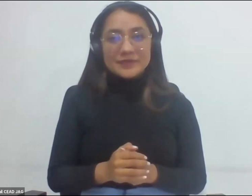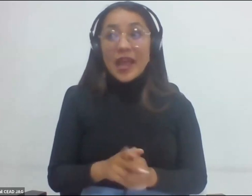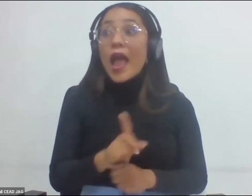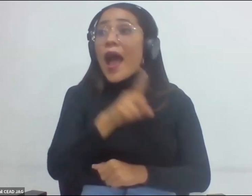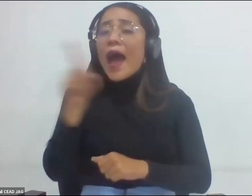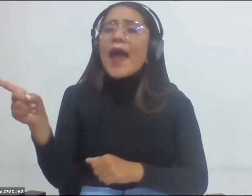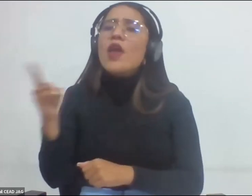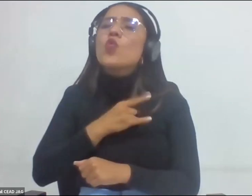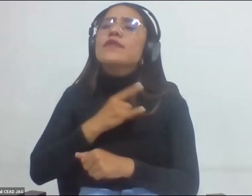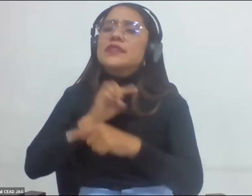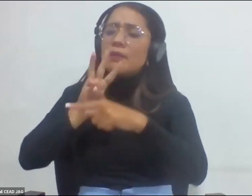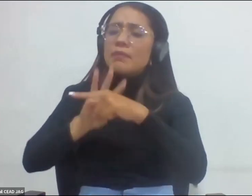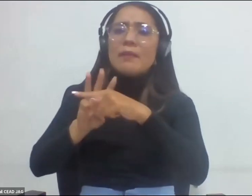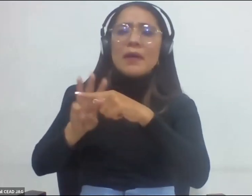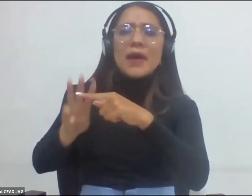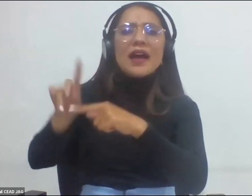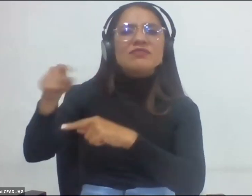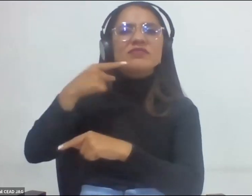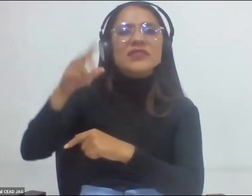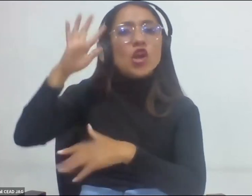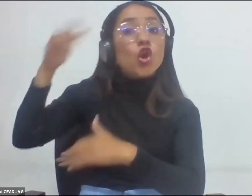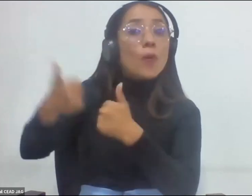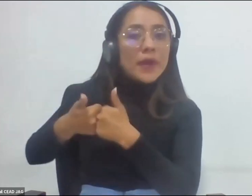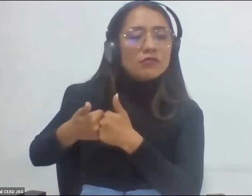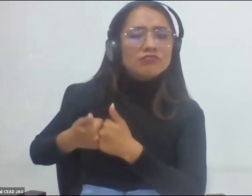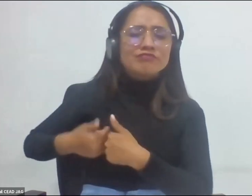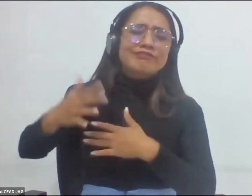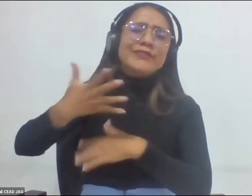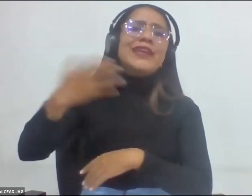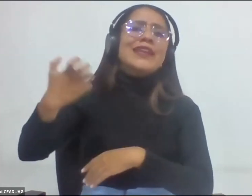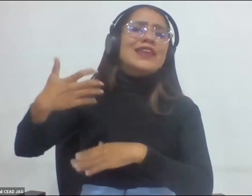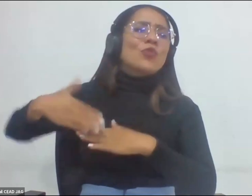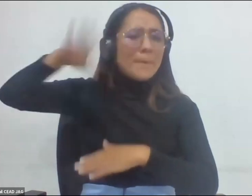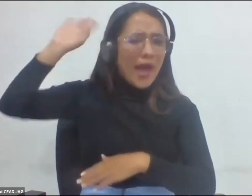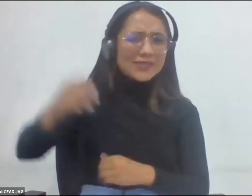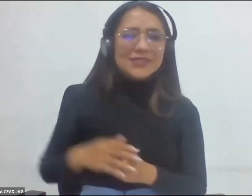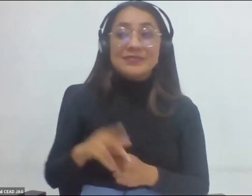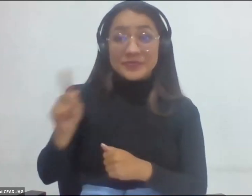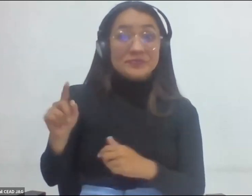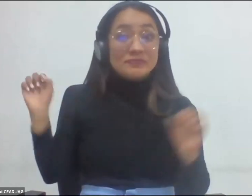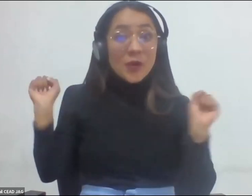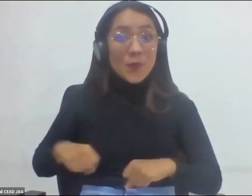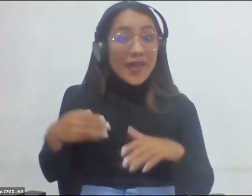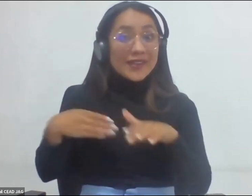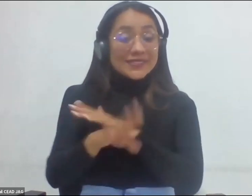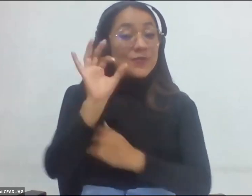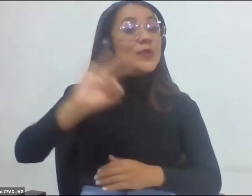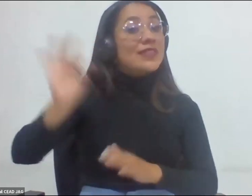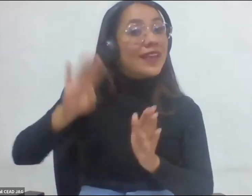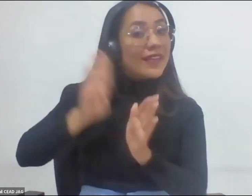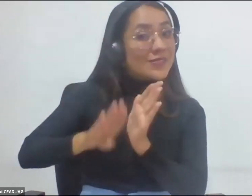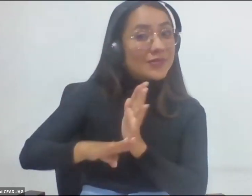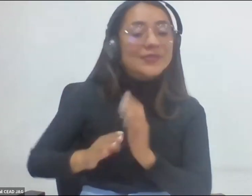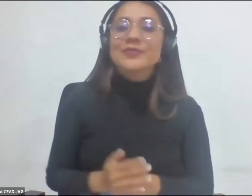unad donde aparece convenios hay más de 500 cierto que tenemos suscritos en todo el país y ahora sí la segunda pregunta